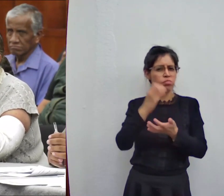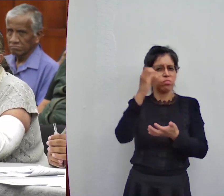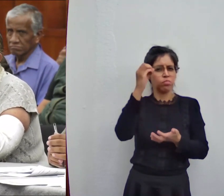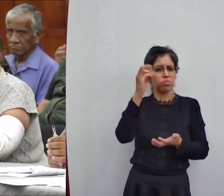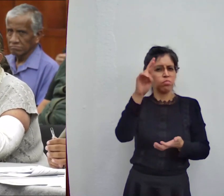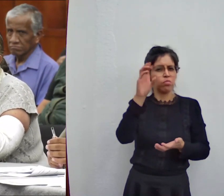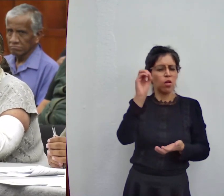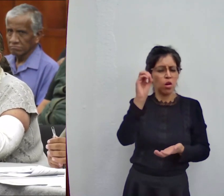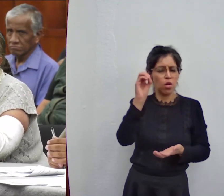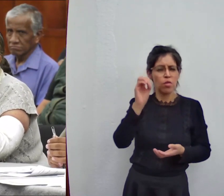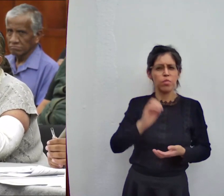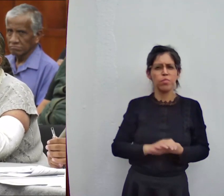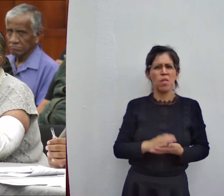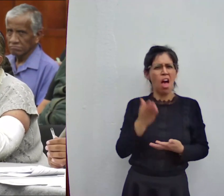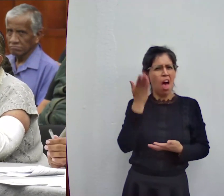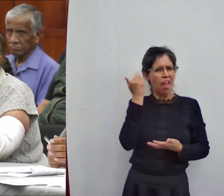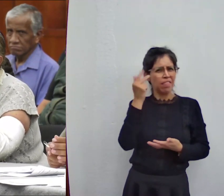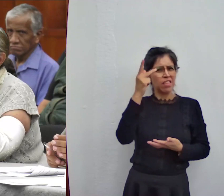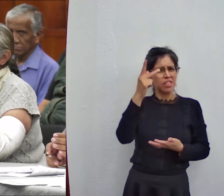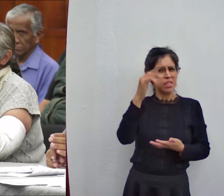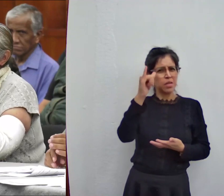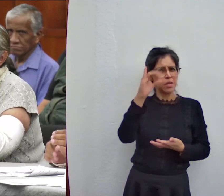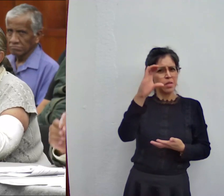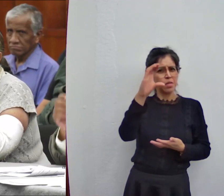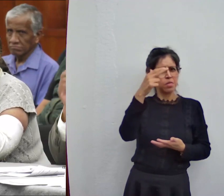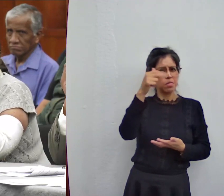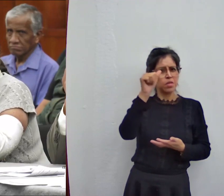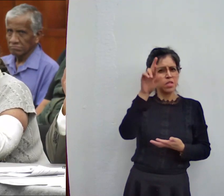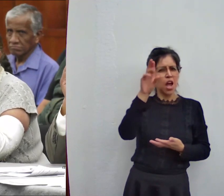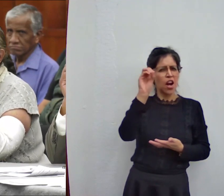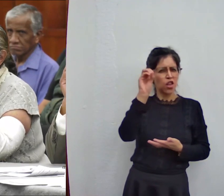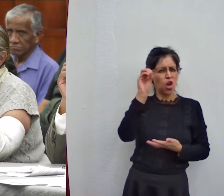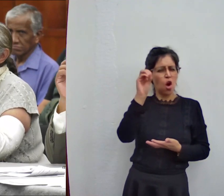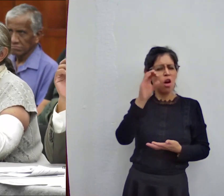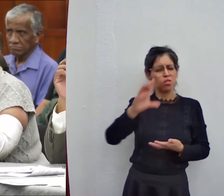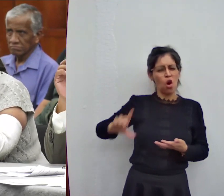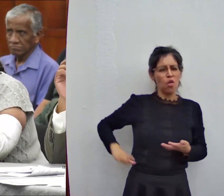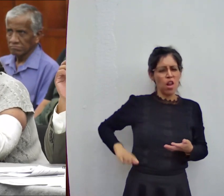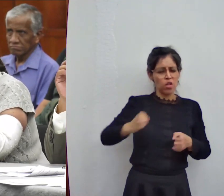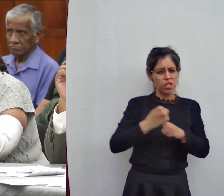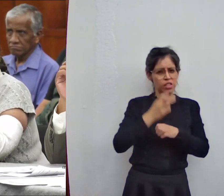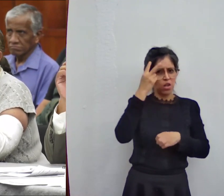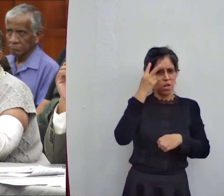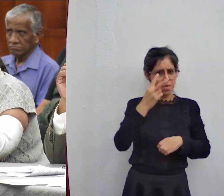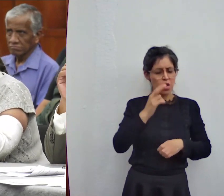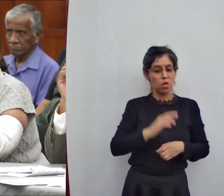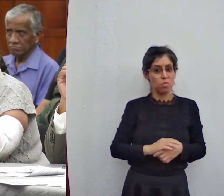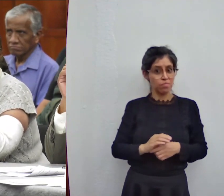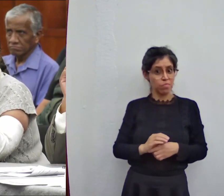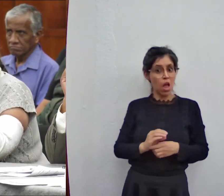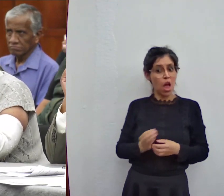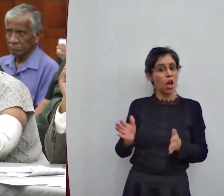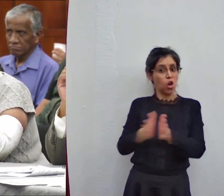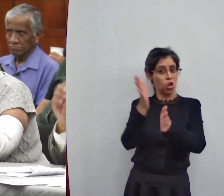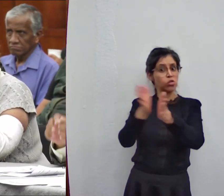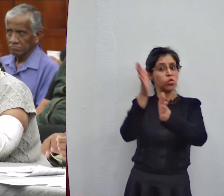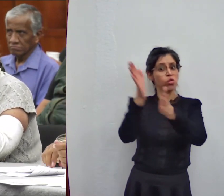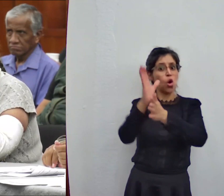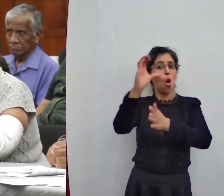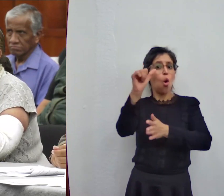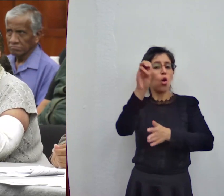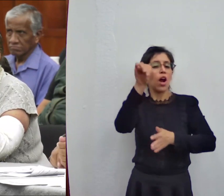el tiempo que estuvo Pichardo Pagasa, él tenía CEYAPS, me dio un CAM para el municipio de Loro que se